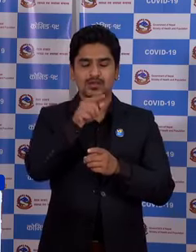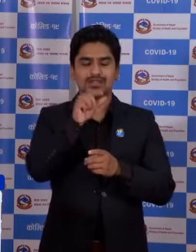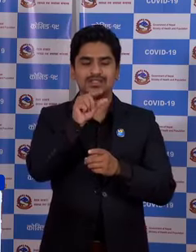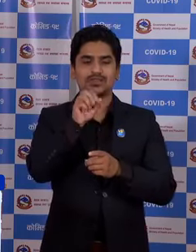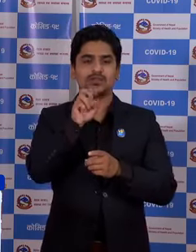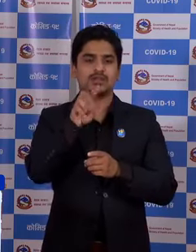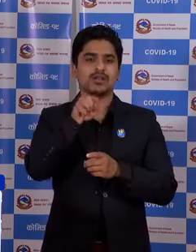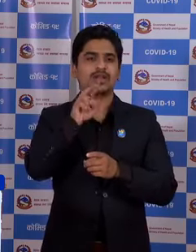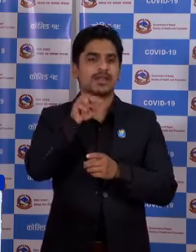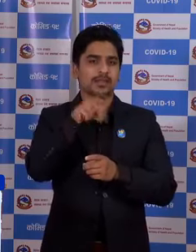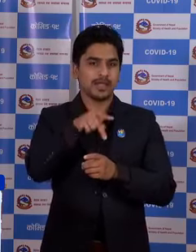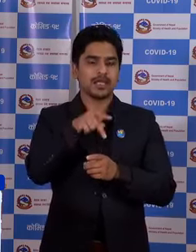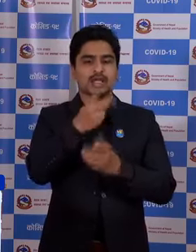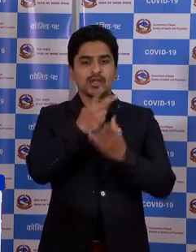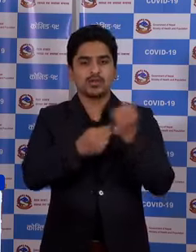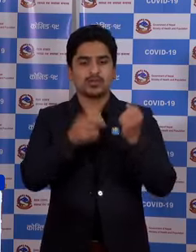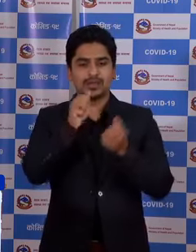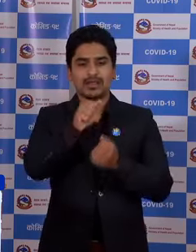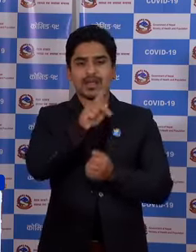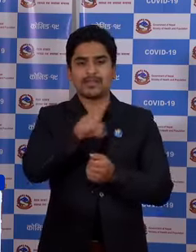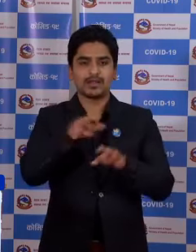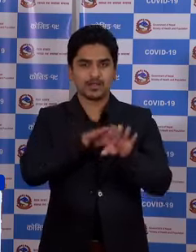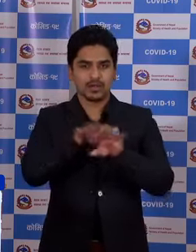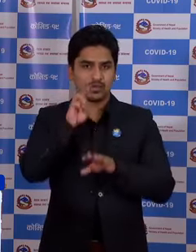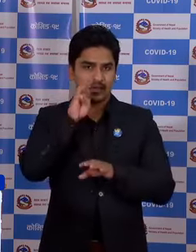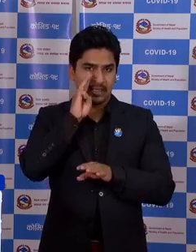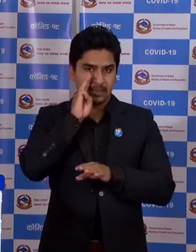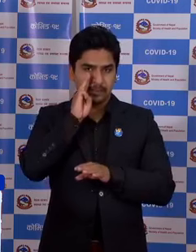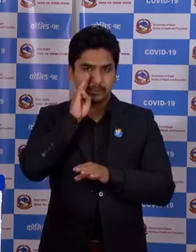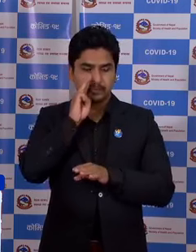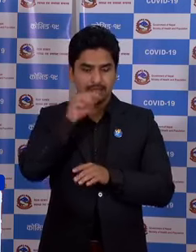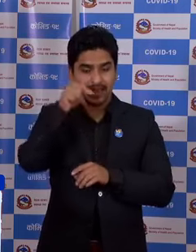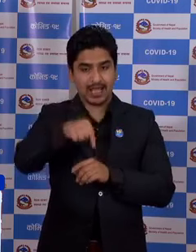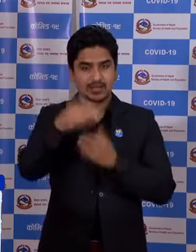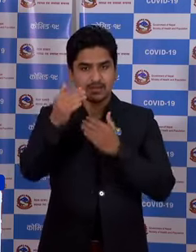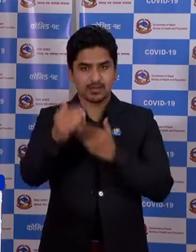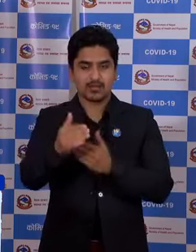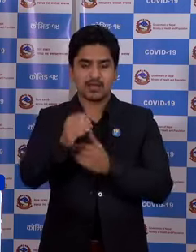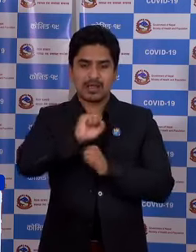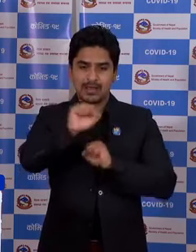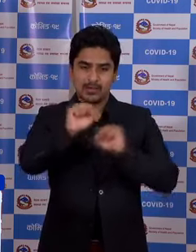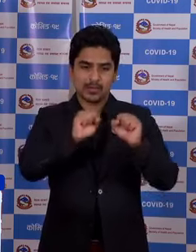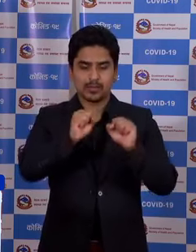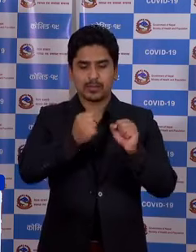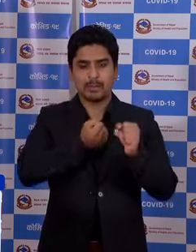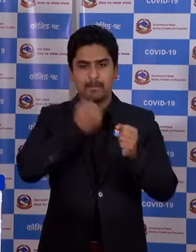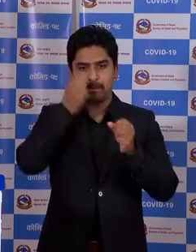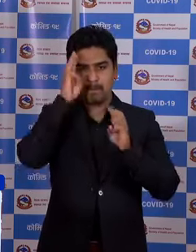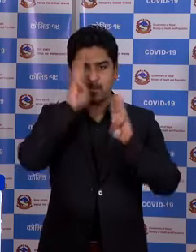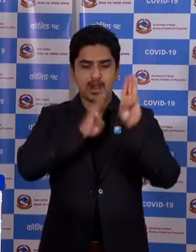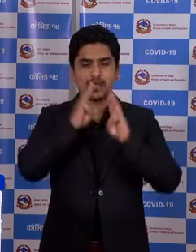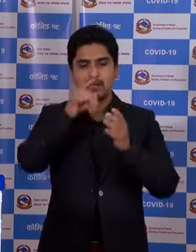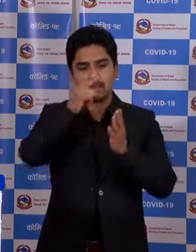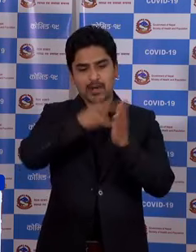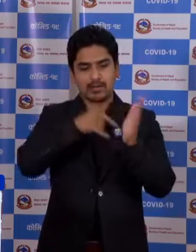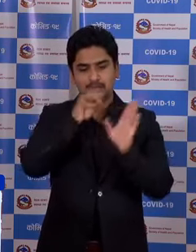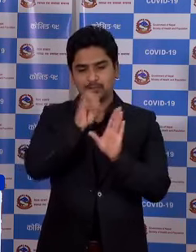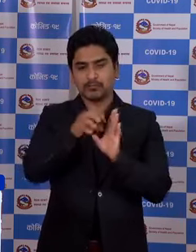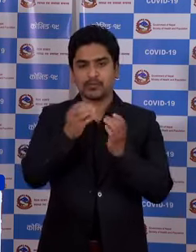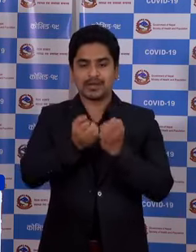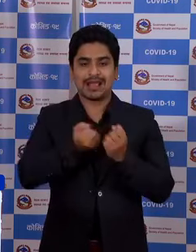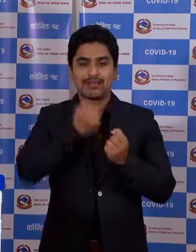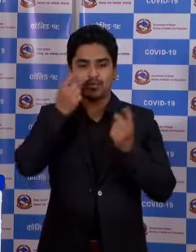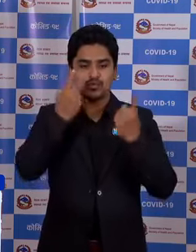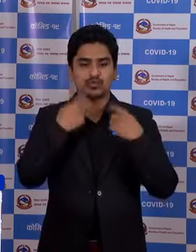covid19.mohp.gov.np। त्यो दुईवटा एप्लिकेसनहरूमा आजसम्म आफ्नो स्वमूल्याङ्कन फारम भर्ने, अर्थात्